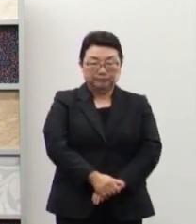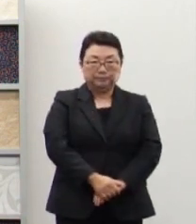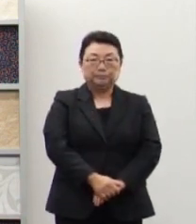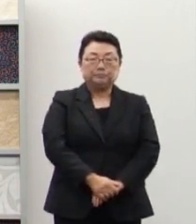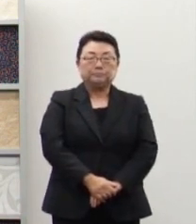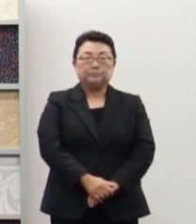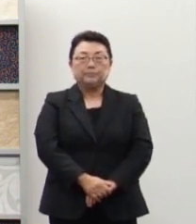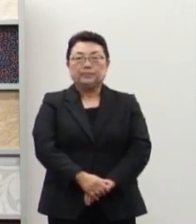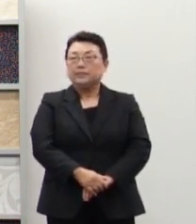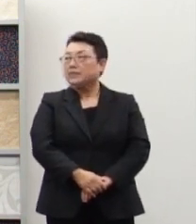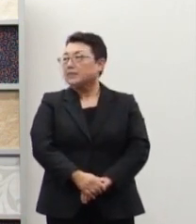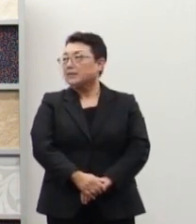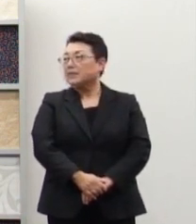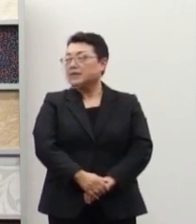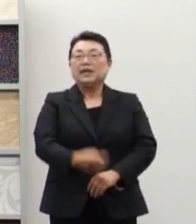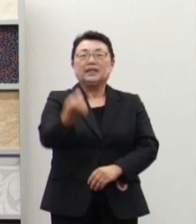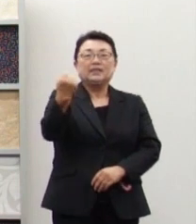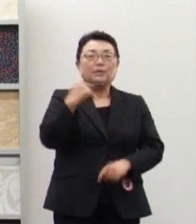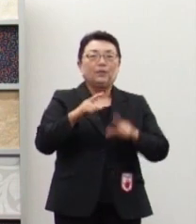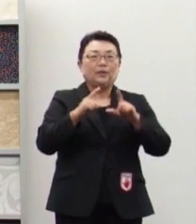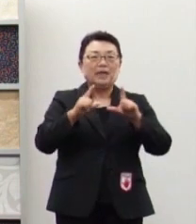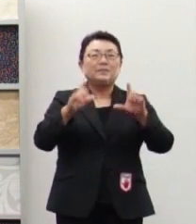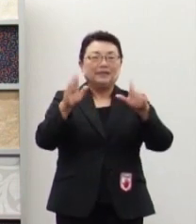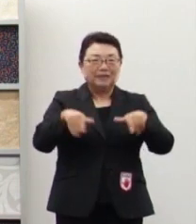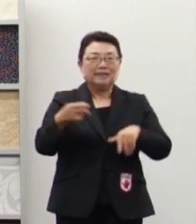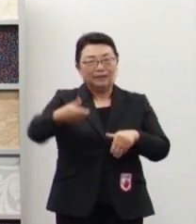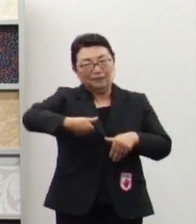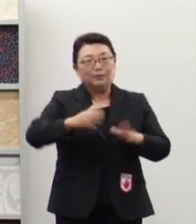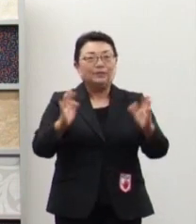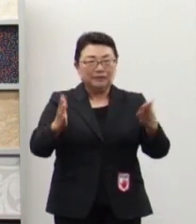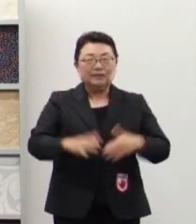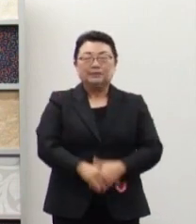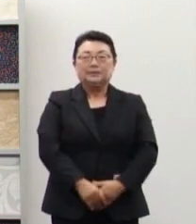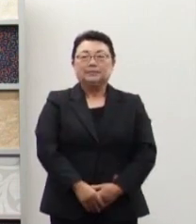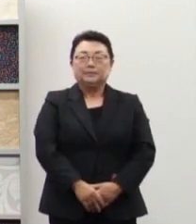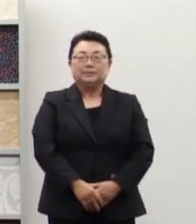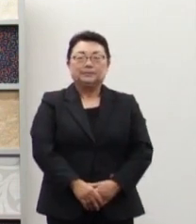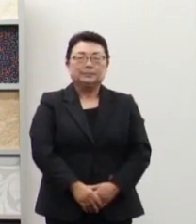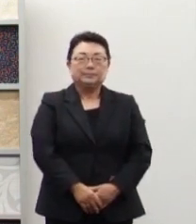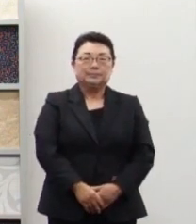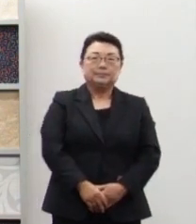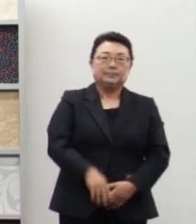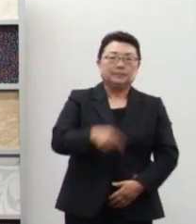大丈夫です。昨日やったばっかりなんですけどね。でこの後